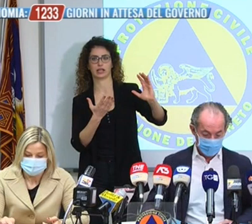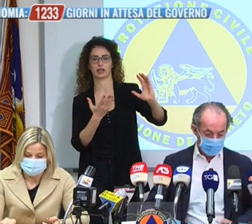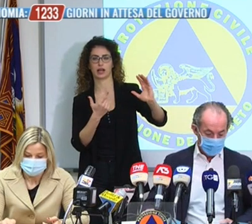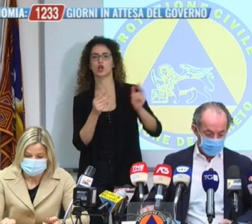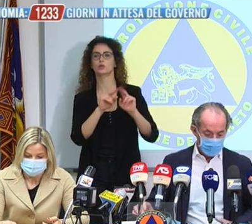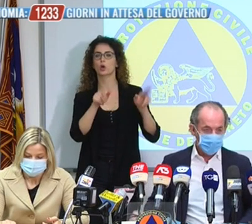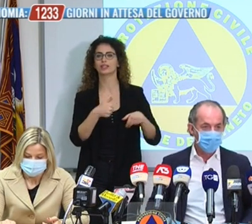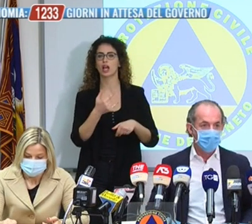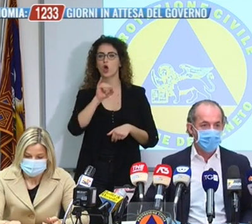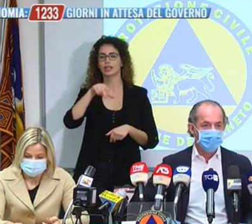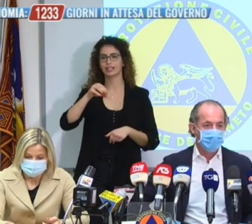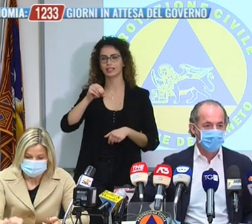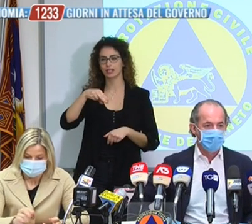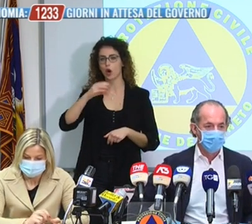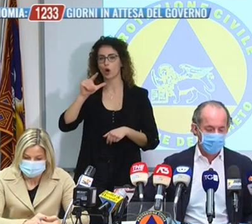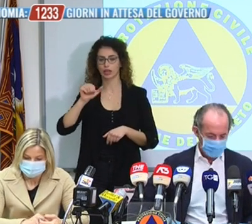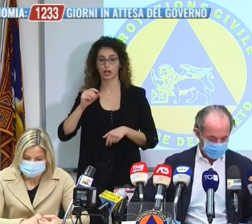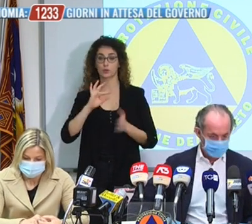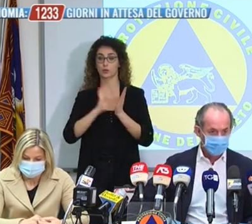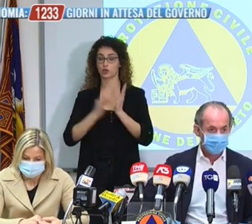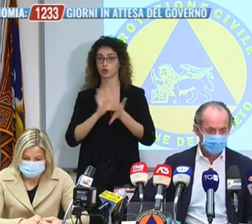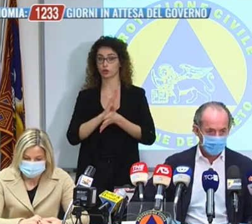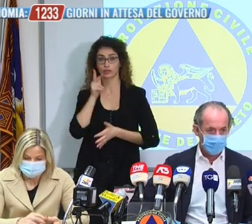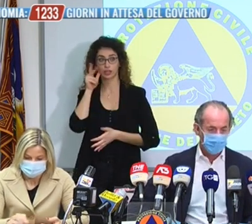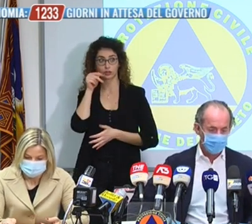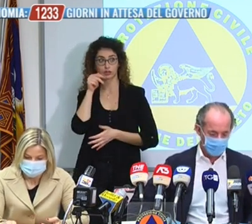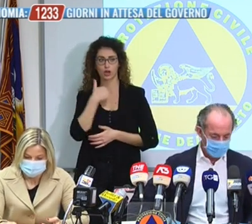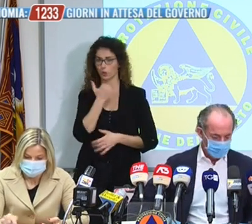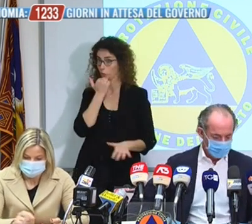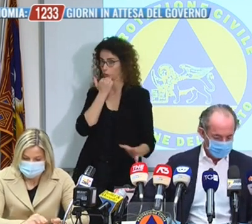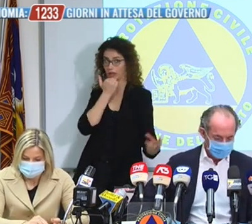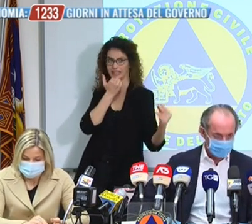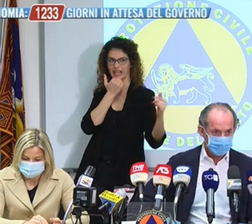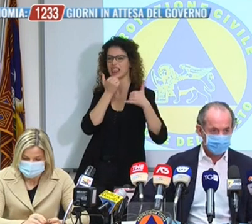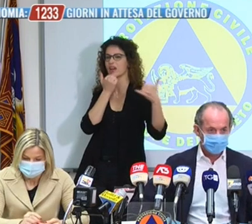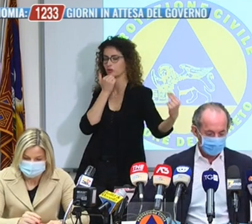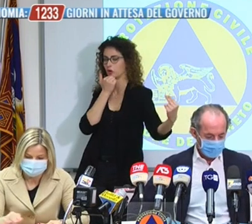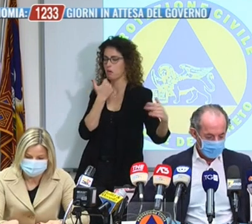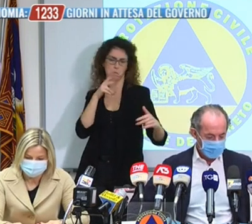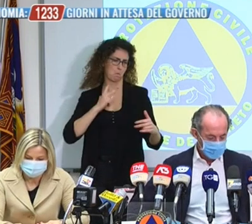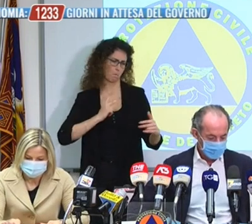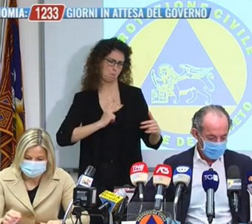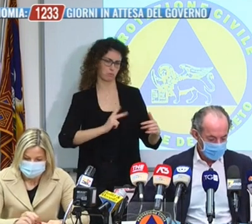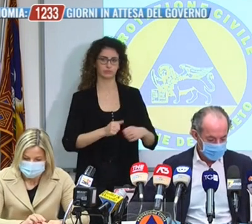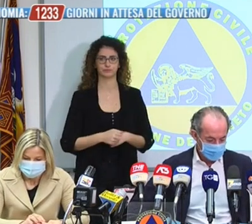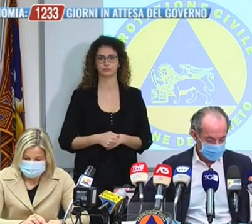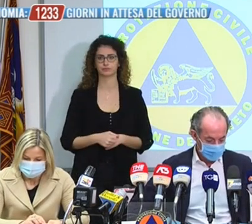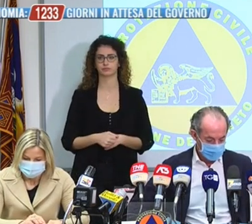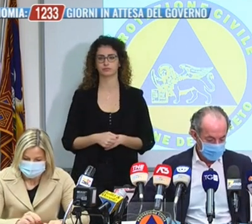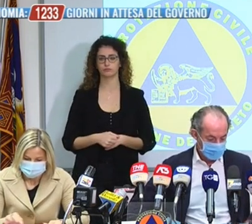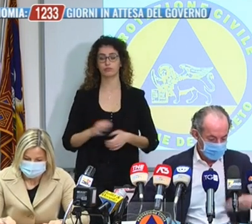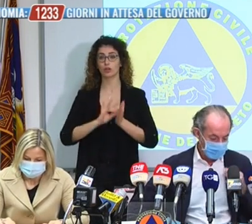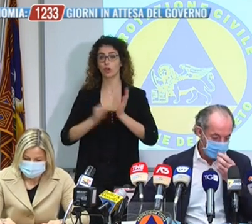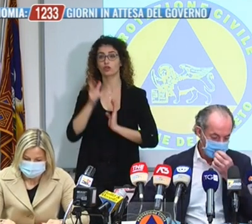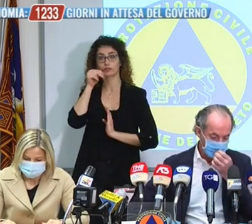Inoltre. E il giorno della festa della donna, no, figurati, il giorno della festa della